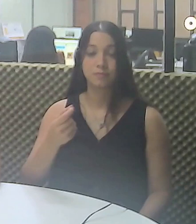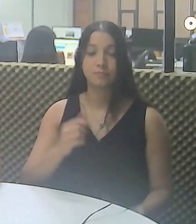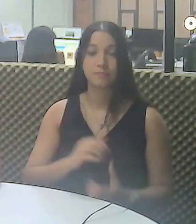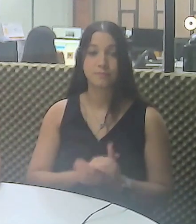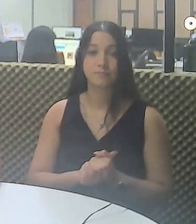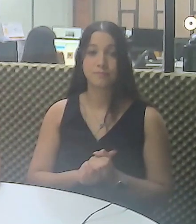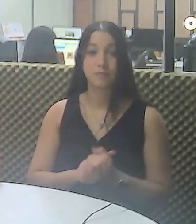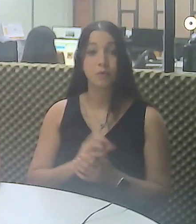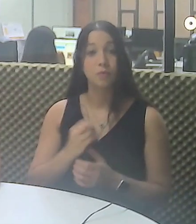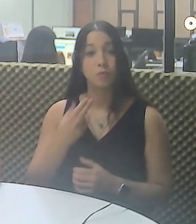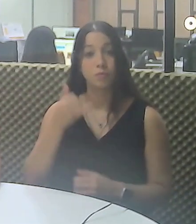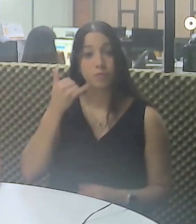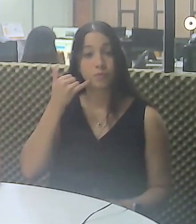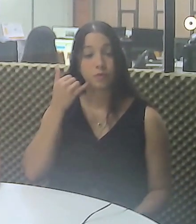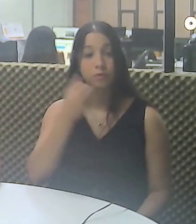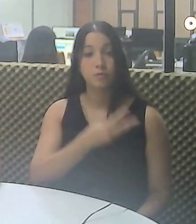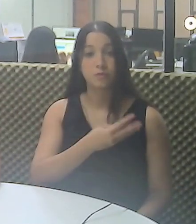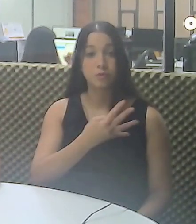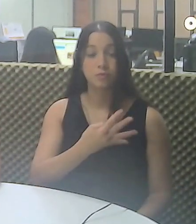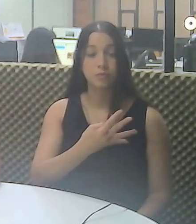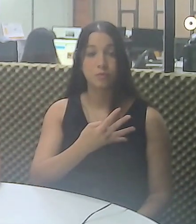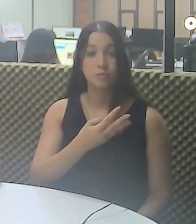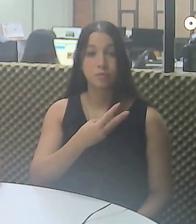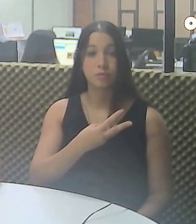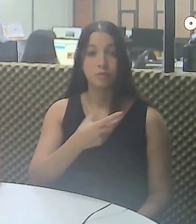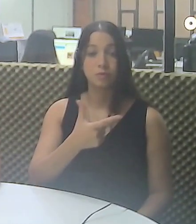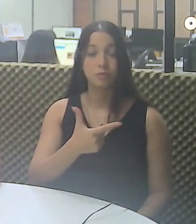34 99789-4420 ou pelo telefone